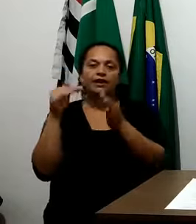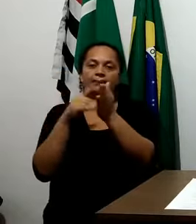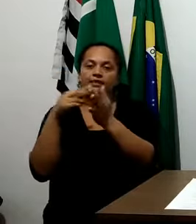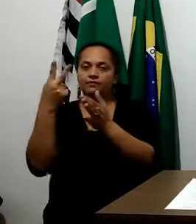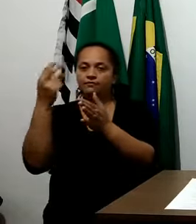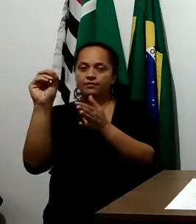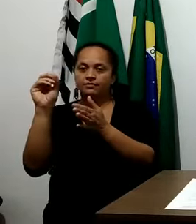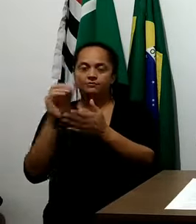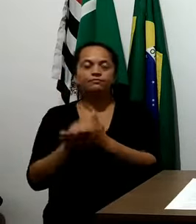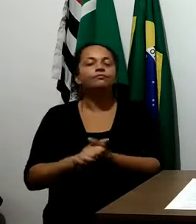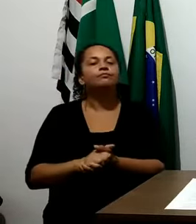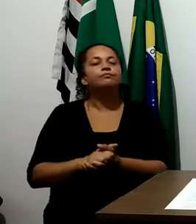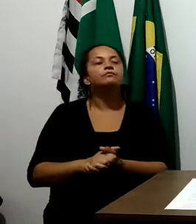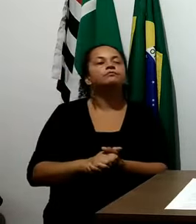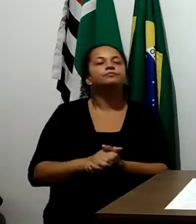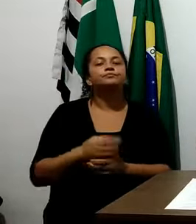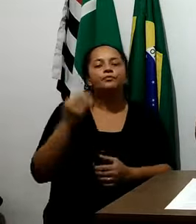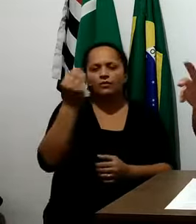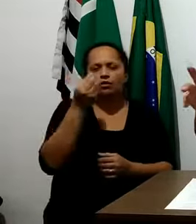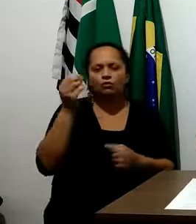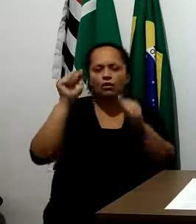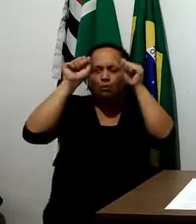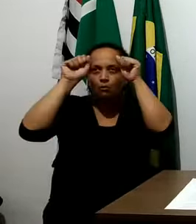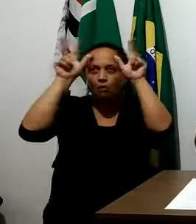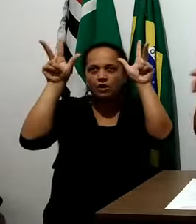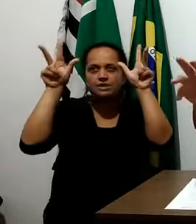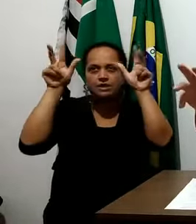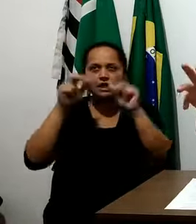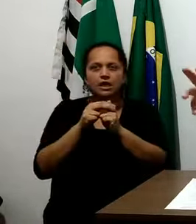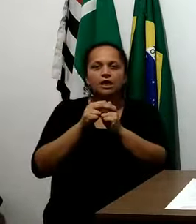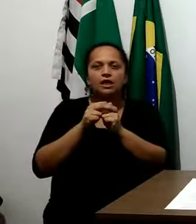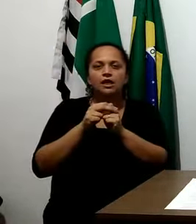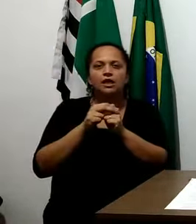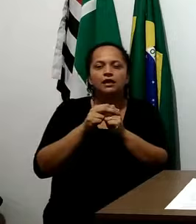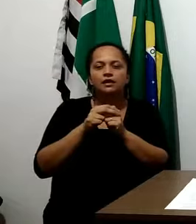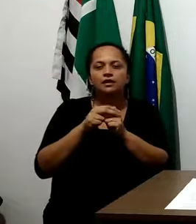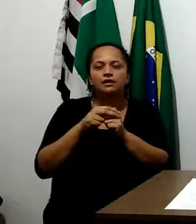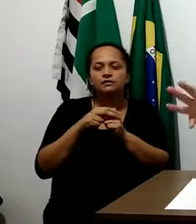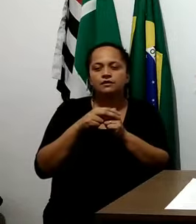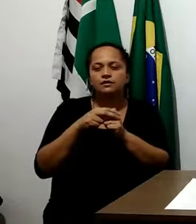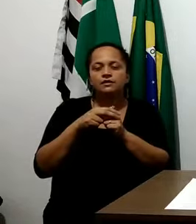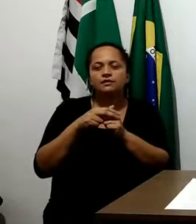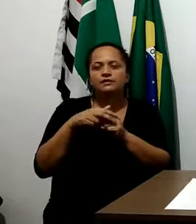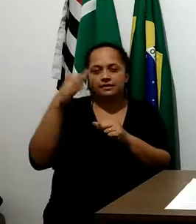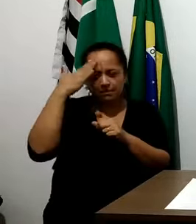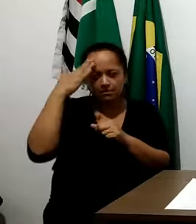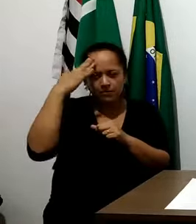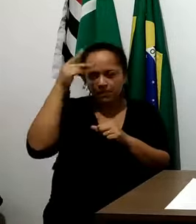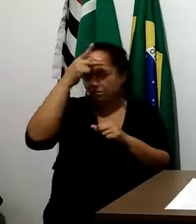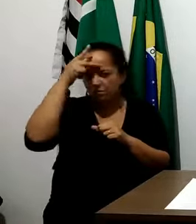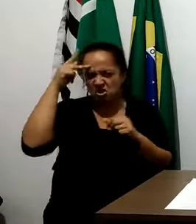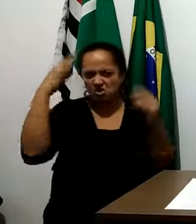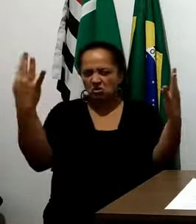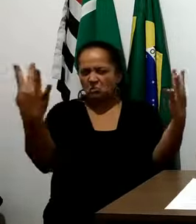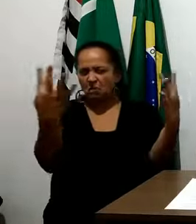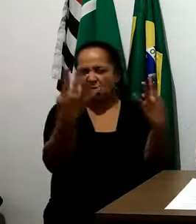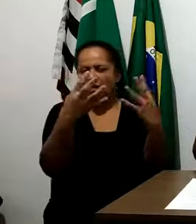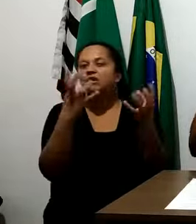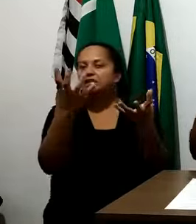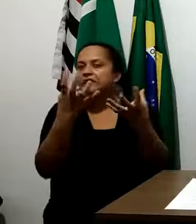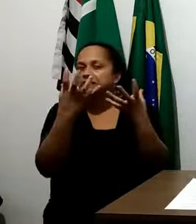mediante ao povo querer apedrejar Moisés, Josué e Caleb, porque o